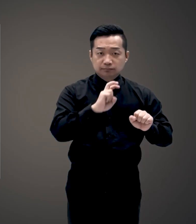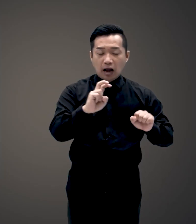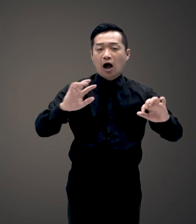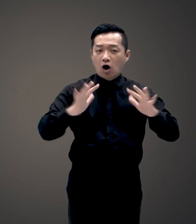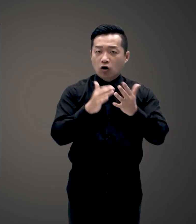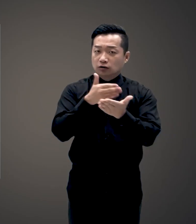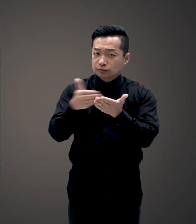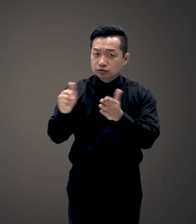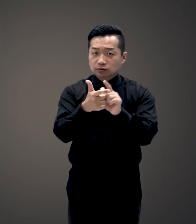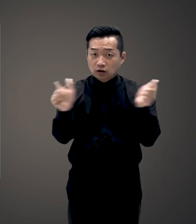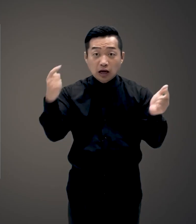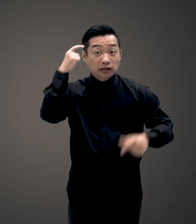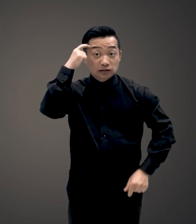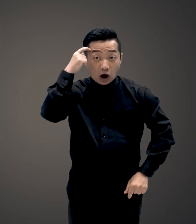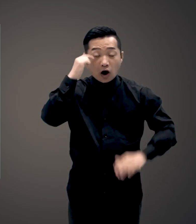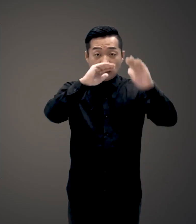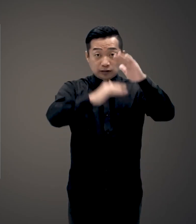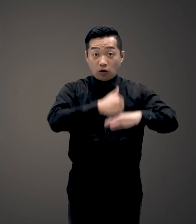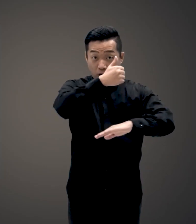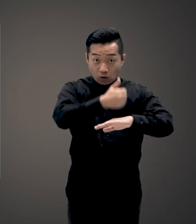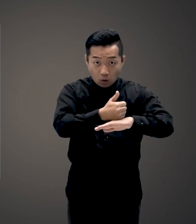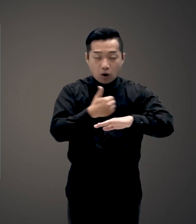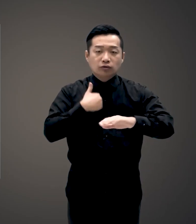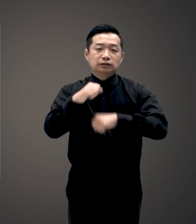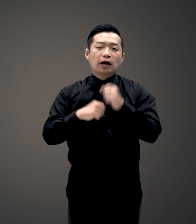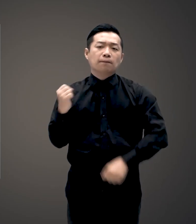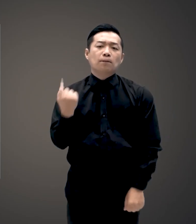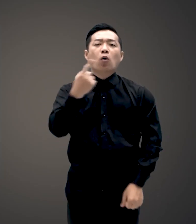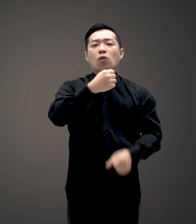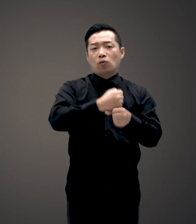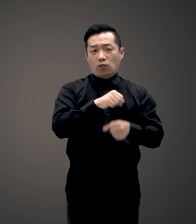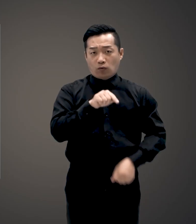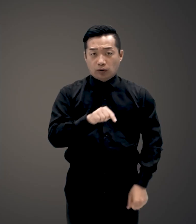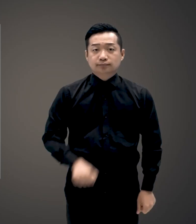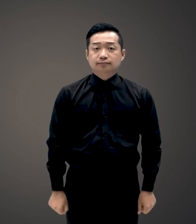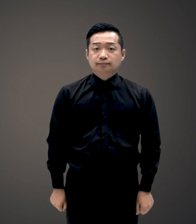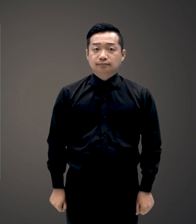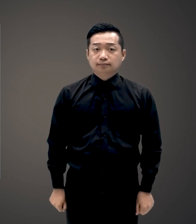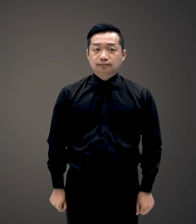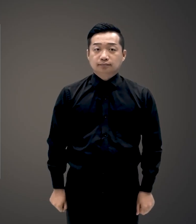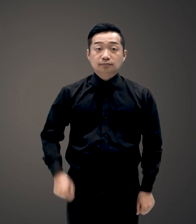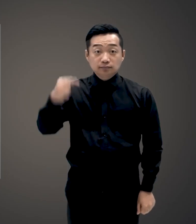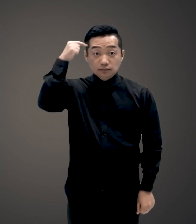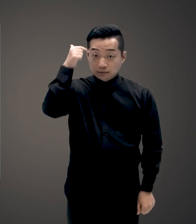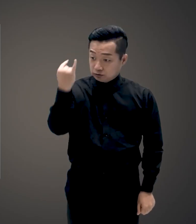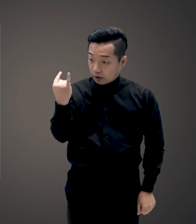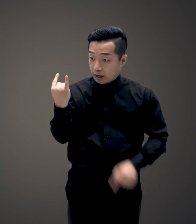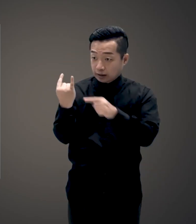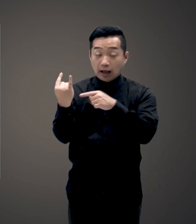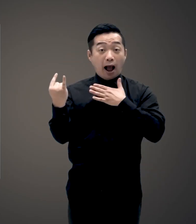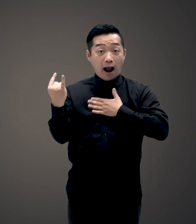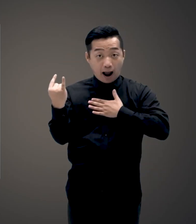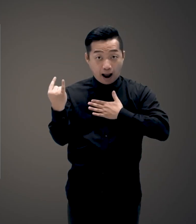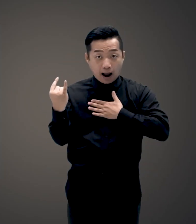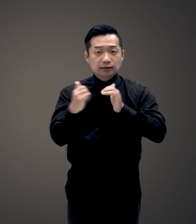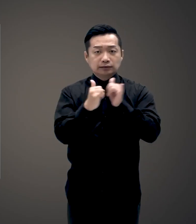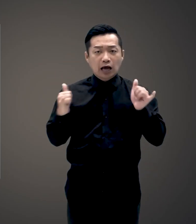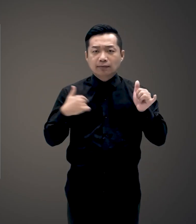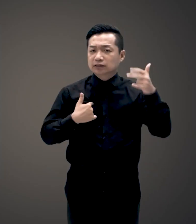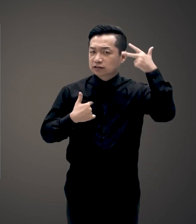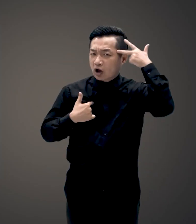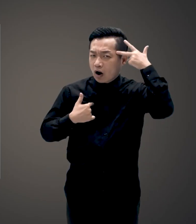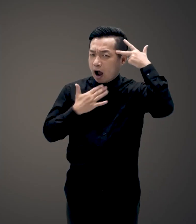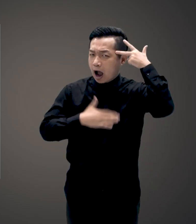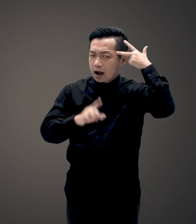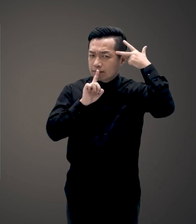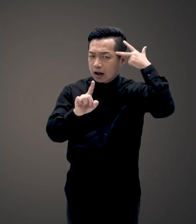미술, 모든 정신적 구성물은 우리 자유에서 비롯한다. 뇌를 안다고 해서 인간의 정신을 알 수는